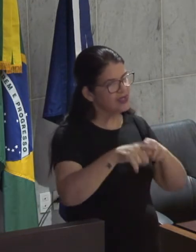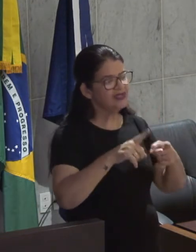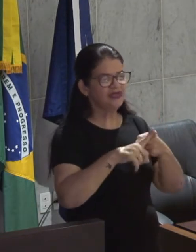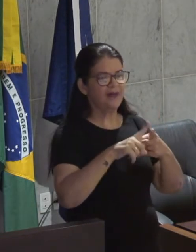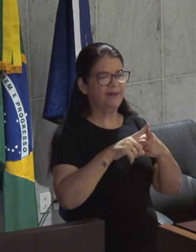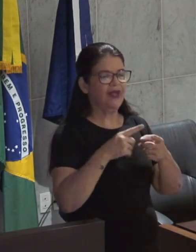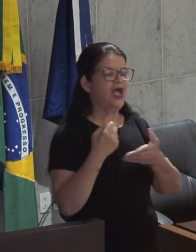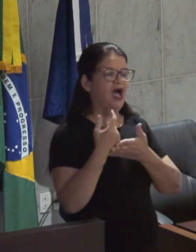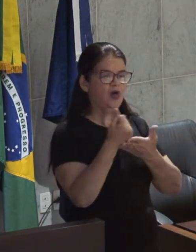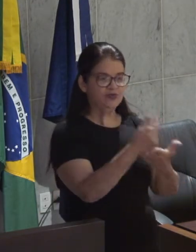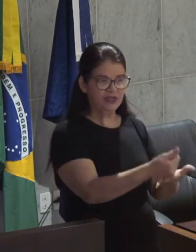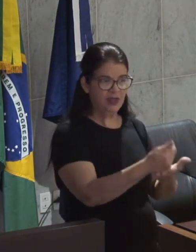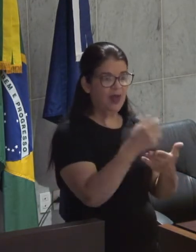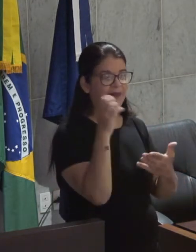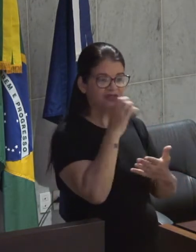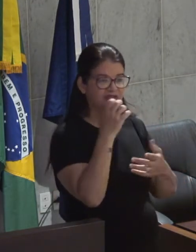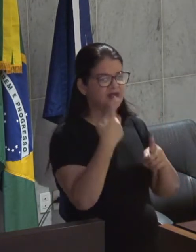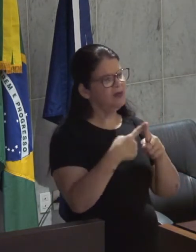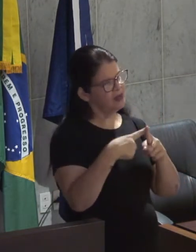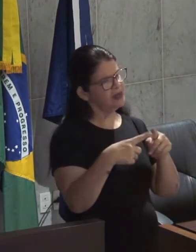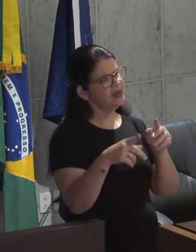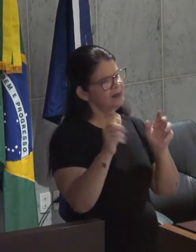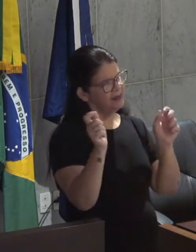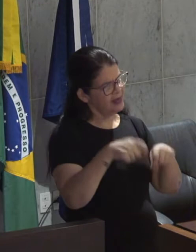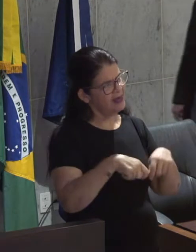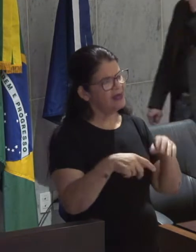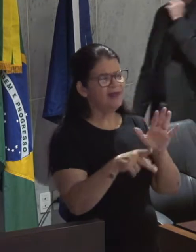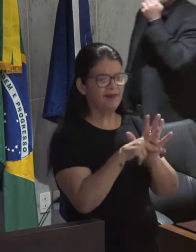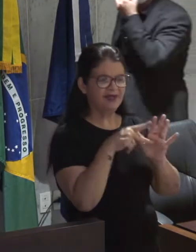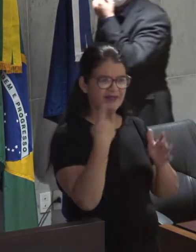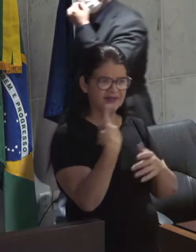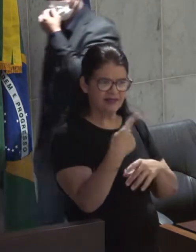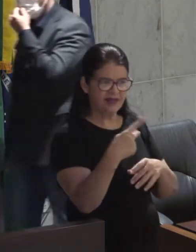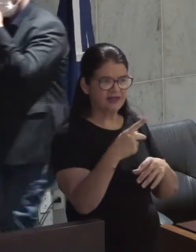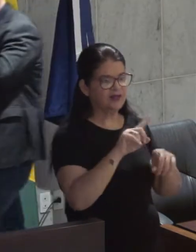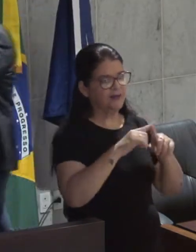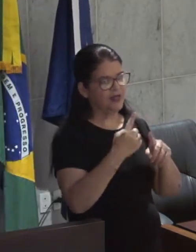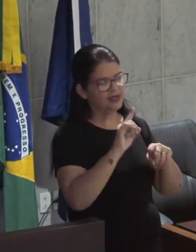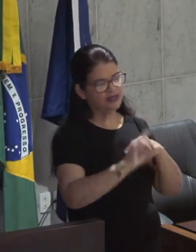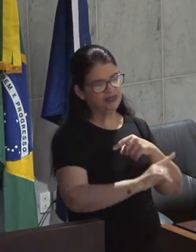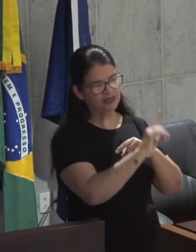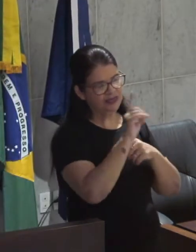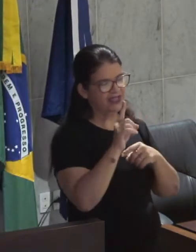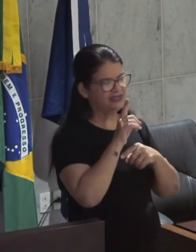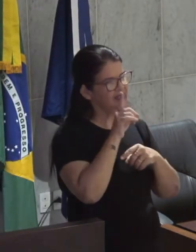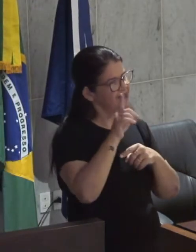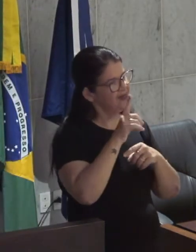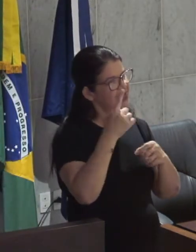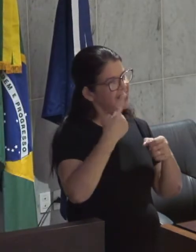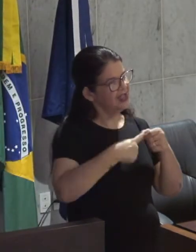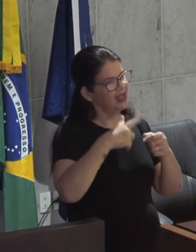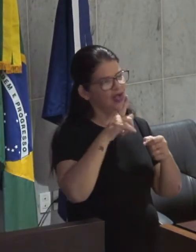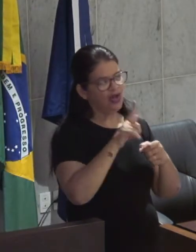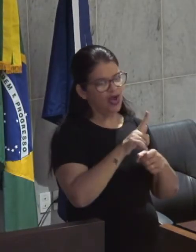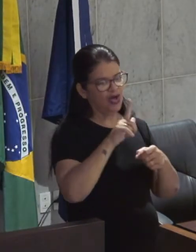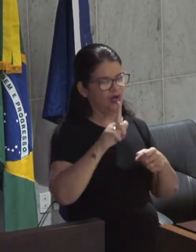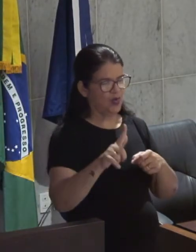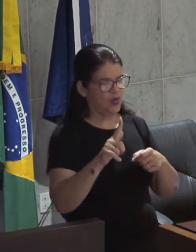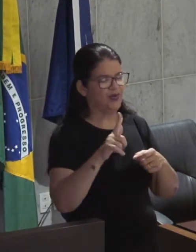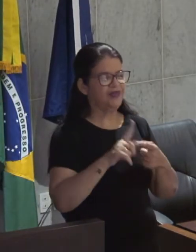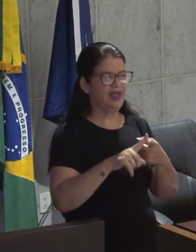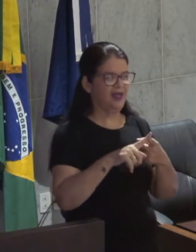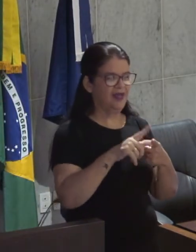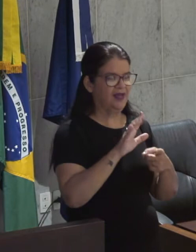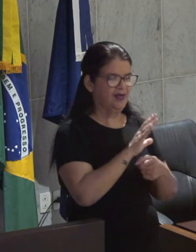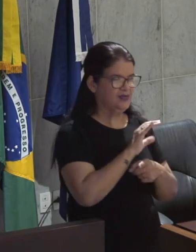emergencial, porque também era devido a eles. Mas só que um dia, quando a gente estava lá em Glória de Goitá, com o nosso querido Paulo